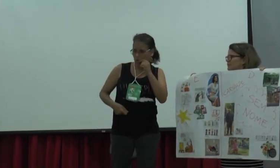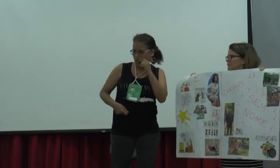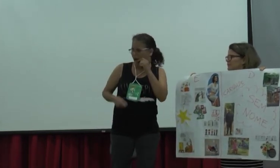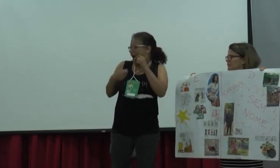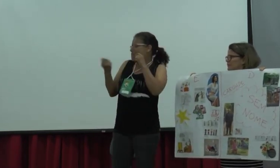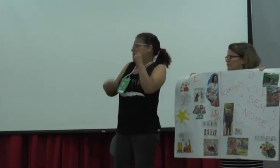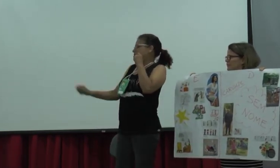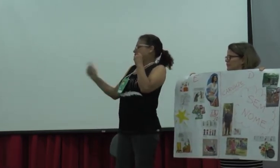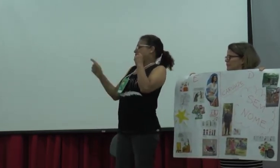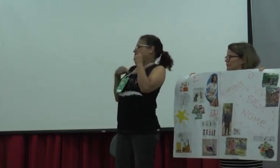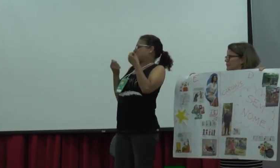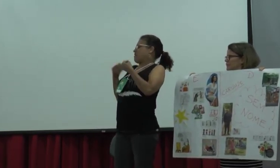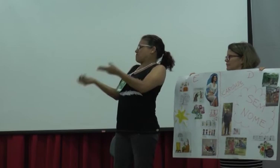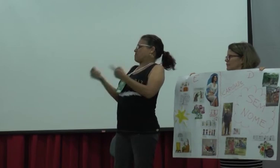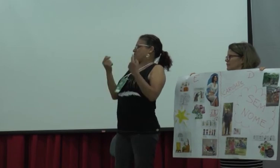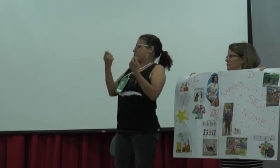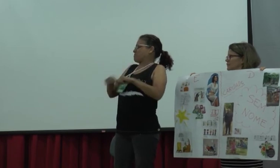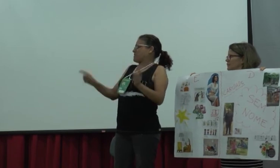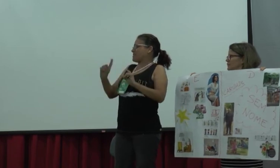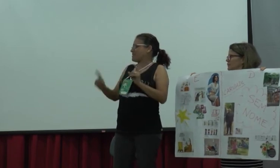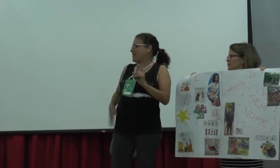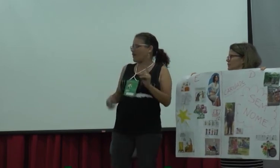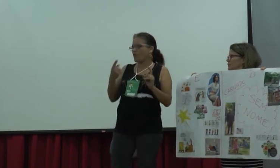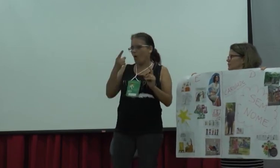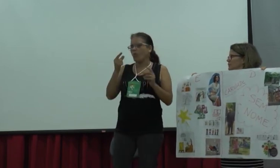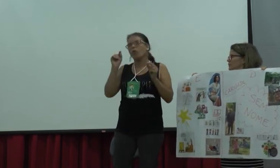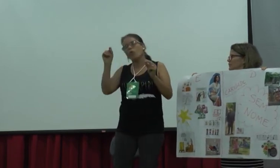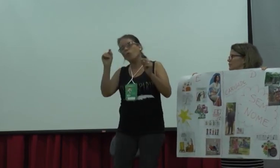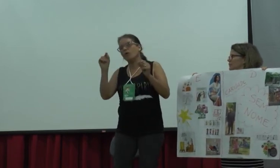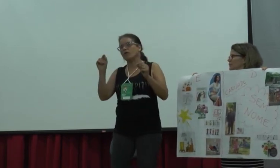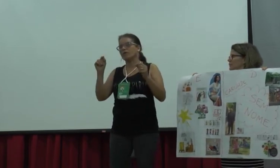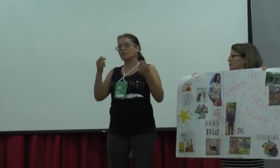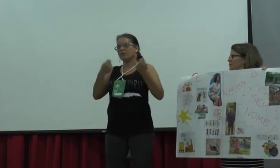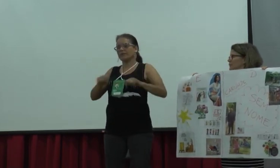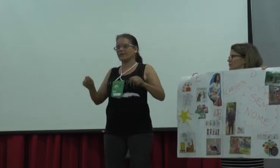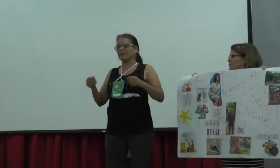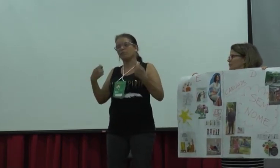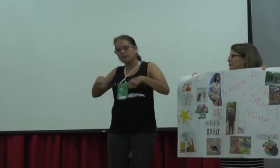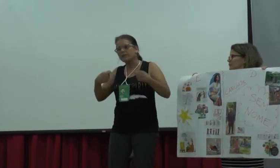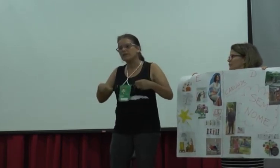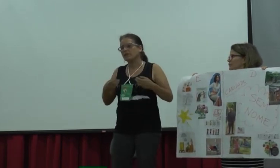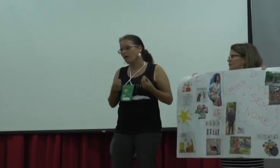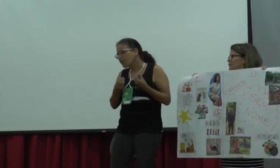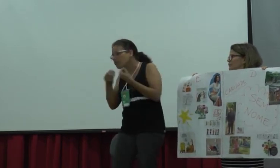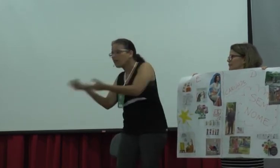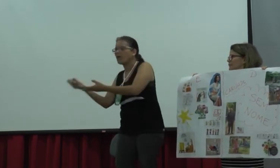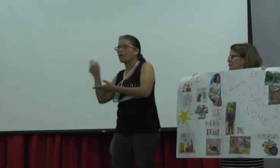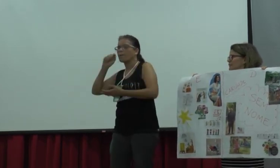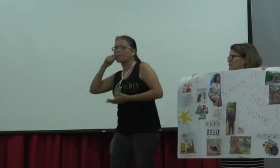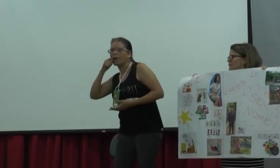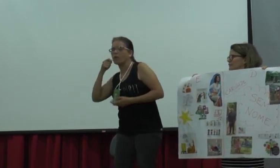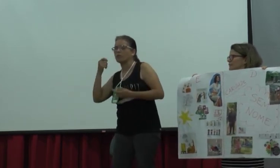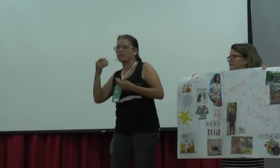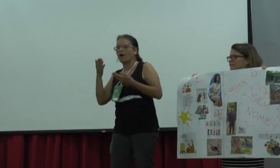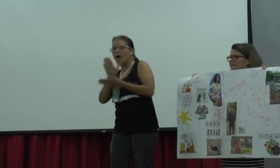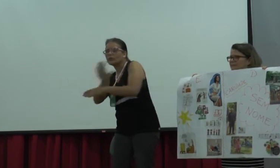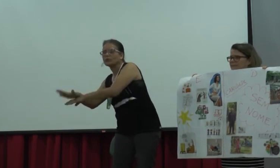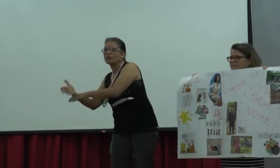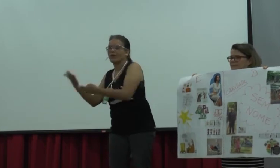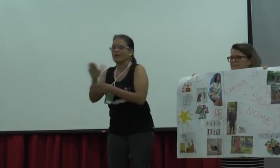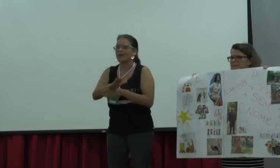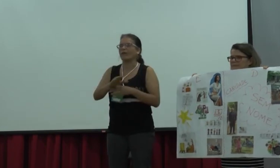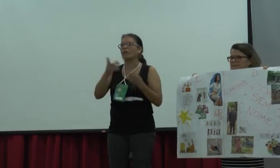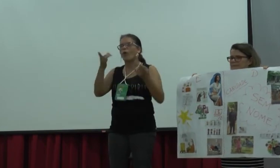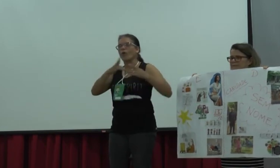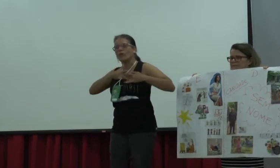pão. A outra, ah, não, vou te dar pão, não. Ah, não, vem uma pessoa que pede pão a ele. Ele é guloso, mas ele